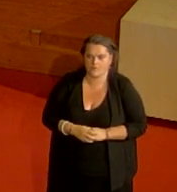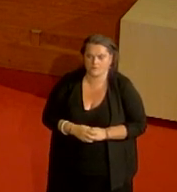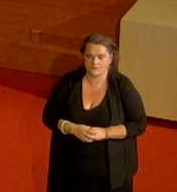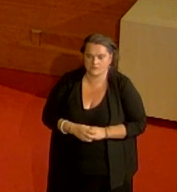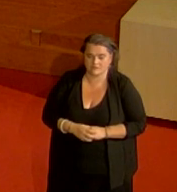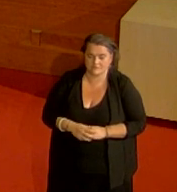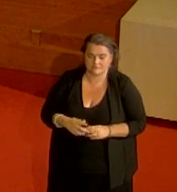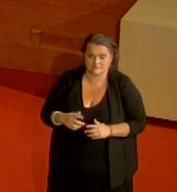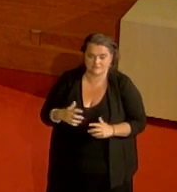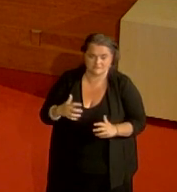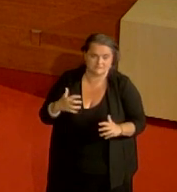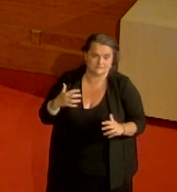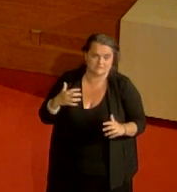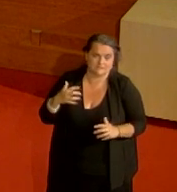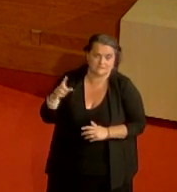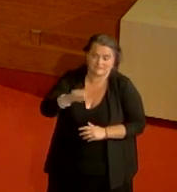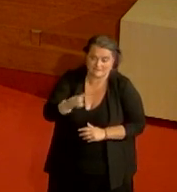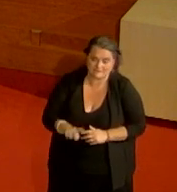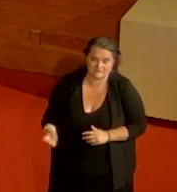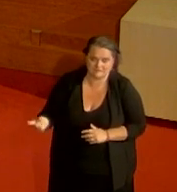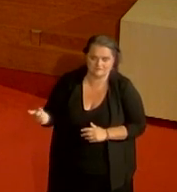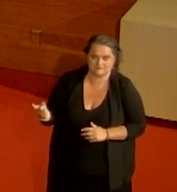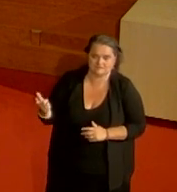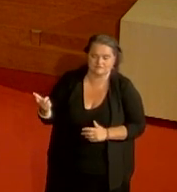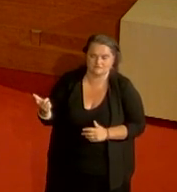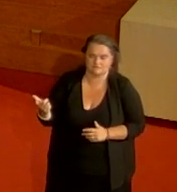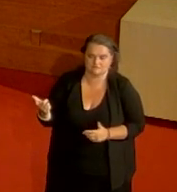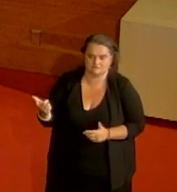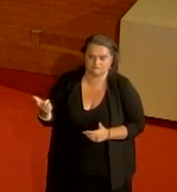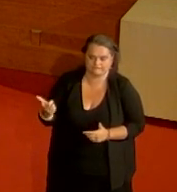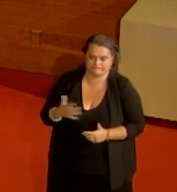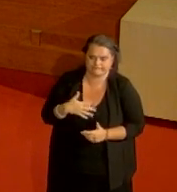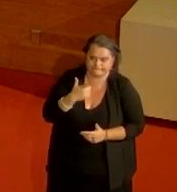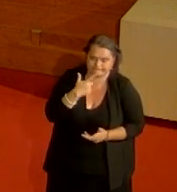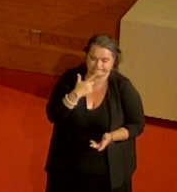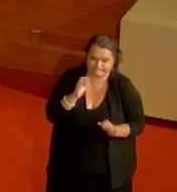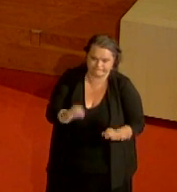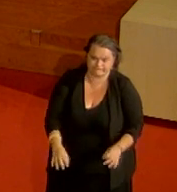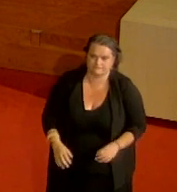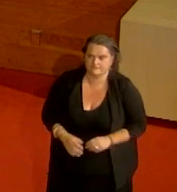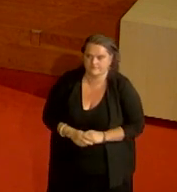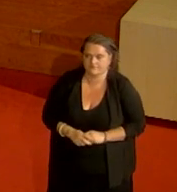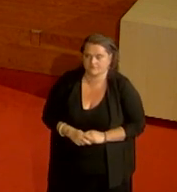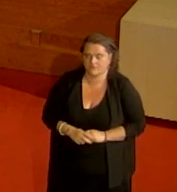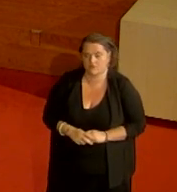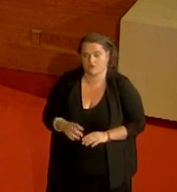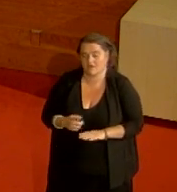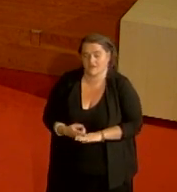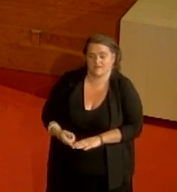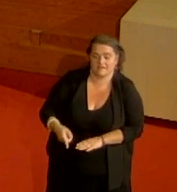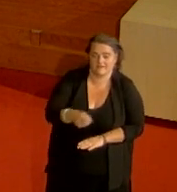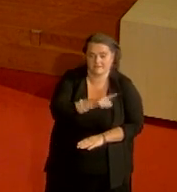crisis de esa libertad es a la que alude por lo tanto tanto esta combinación de exceso y aceleración bajo fuerzas